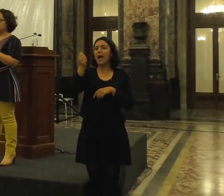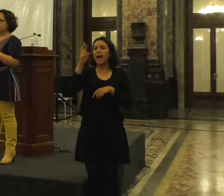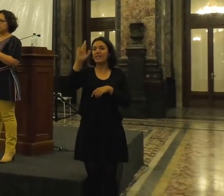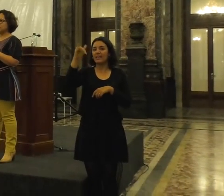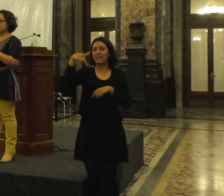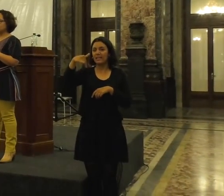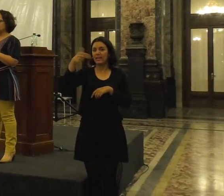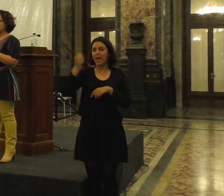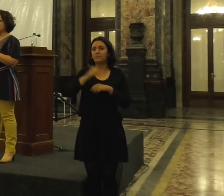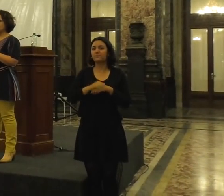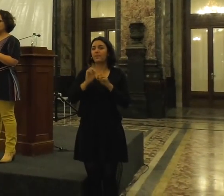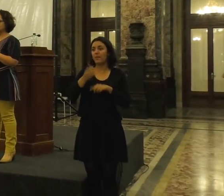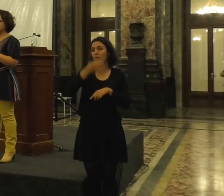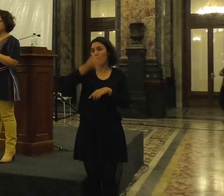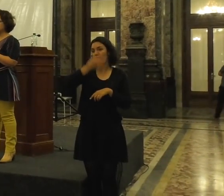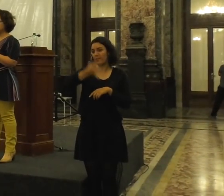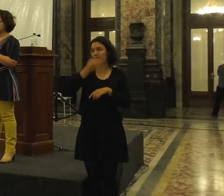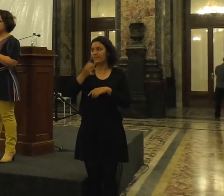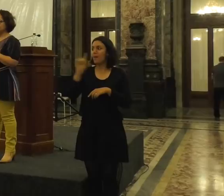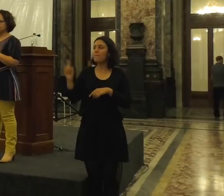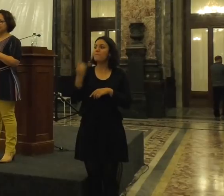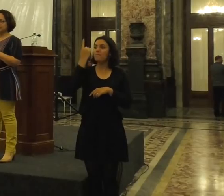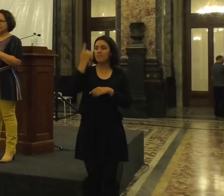nuestro conferencista inaugural,